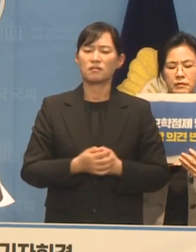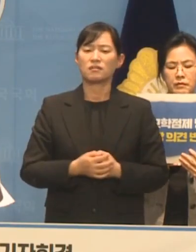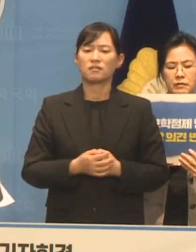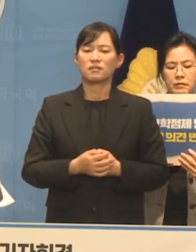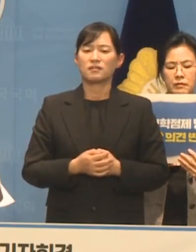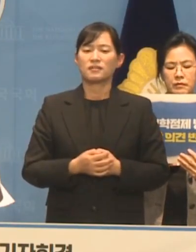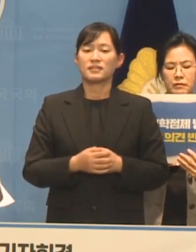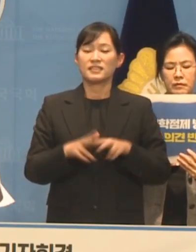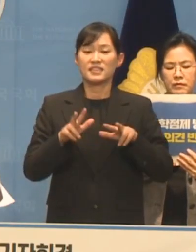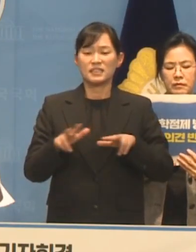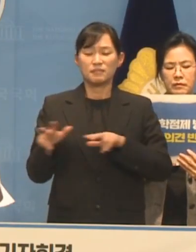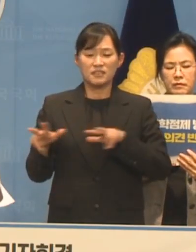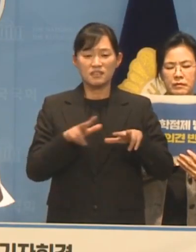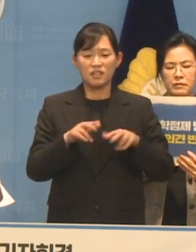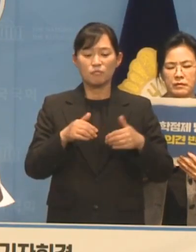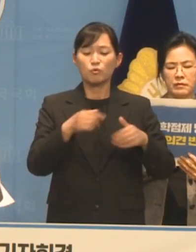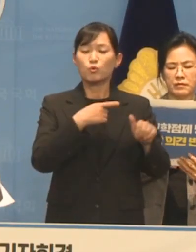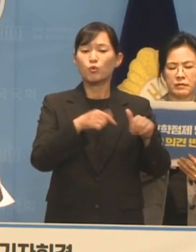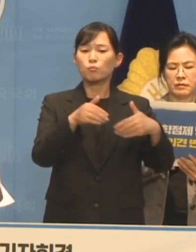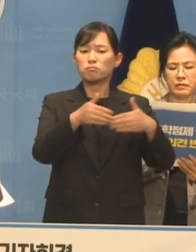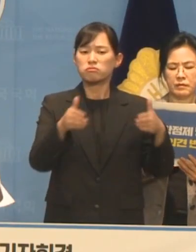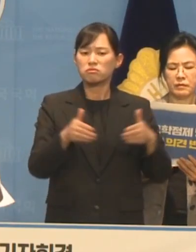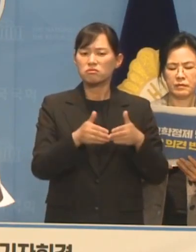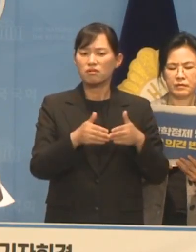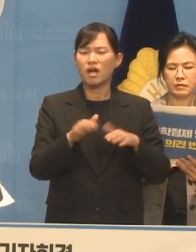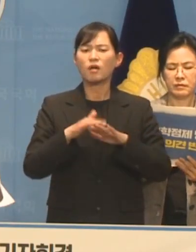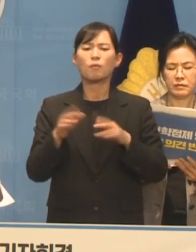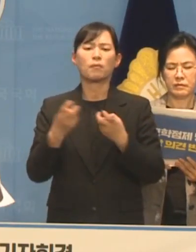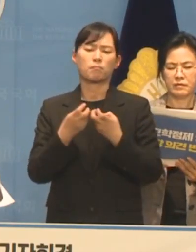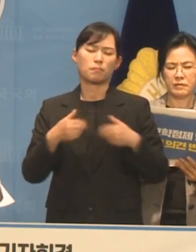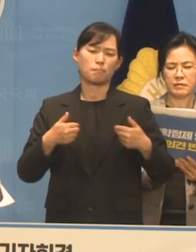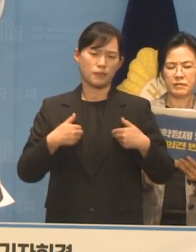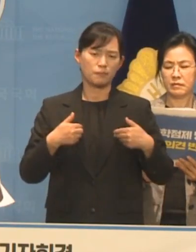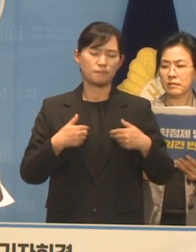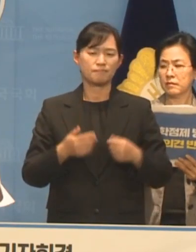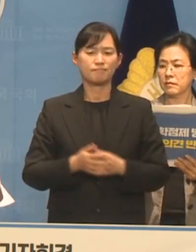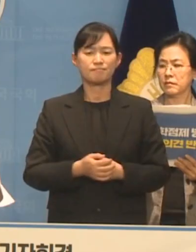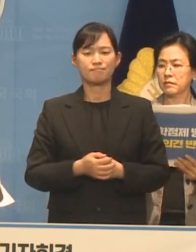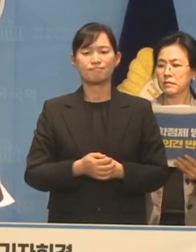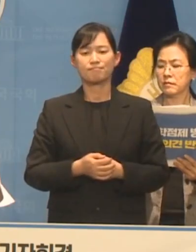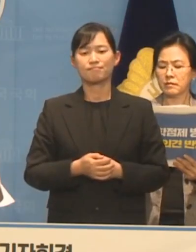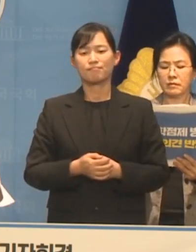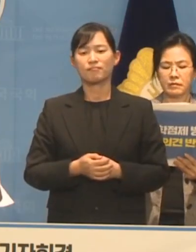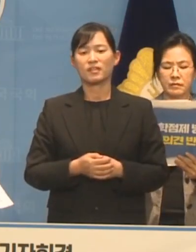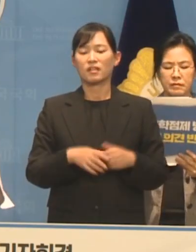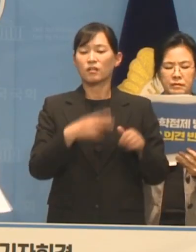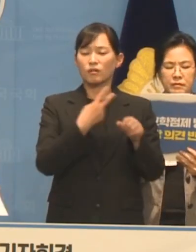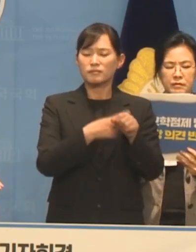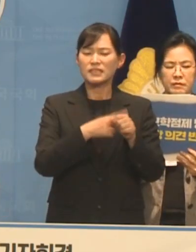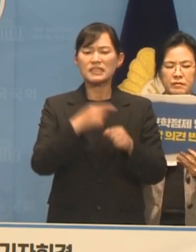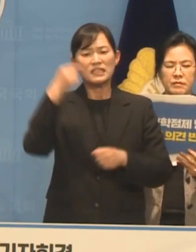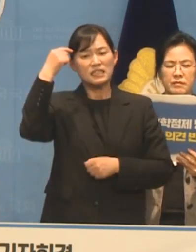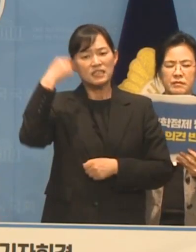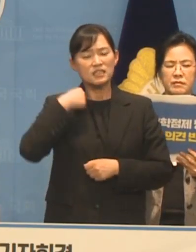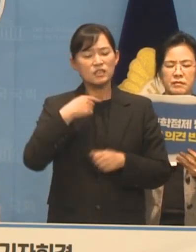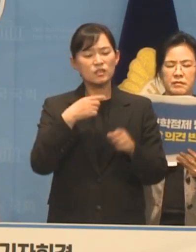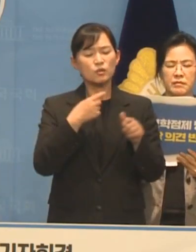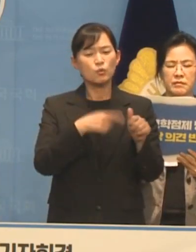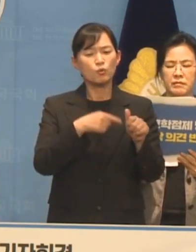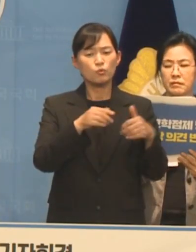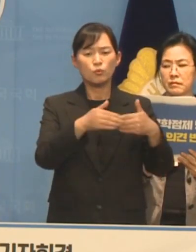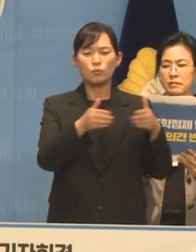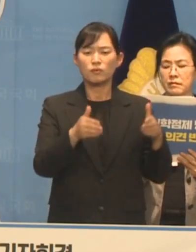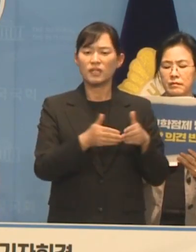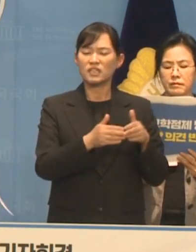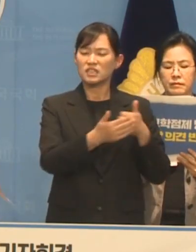상기해보면 지금 즉각 교육부의 특단의 대책이 요구되는 지점입니다. 교원들이 체감하는 교육당국의 지원 수준